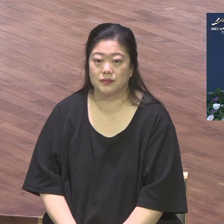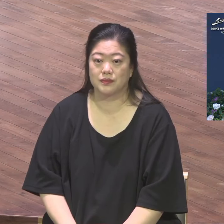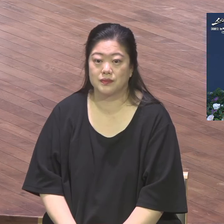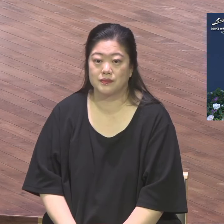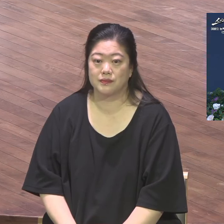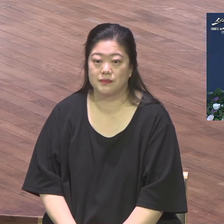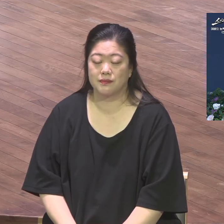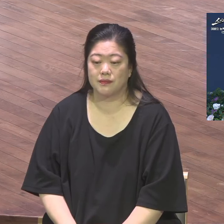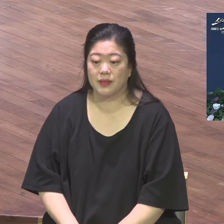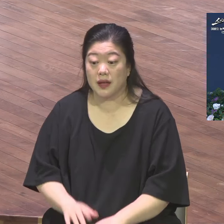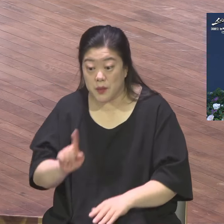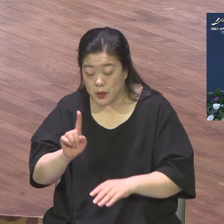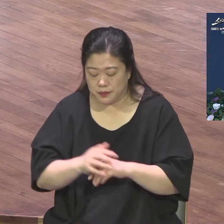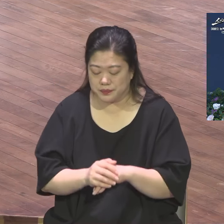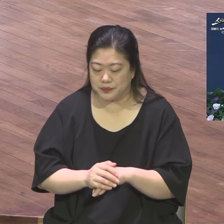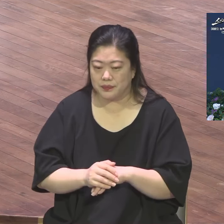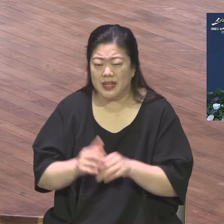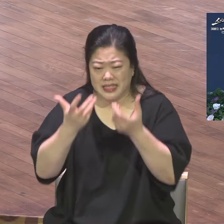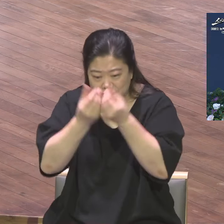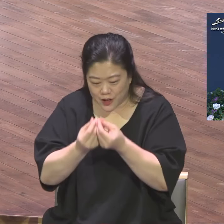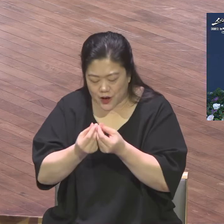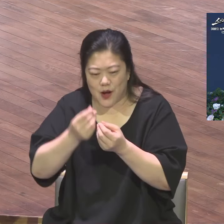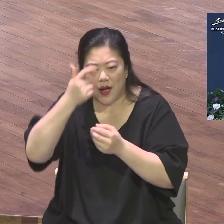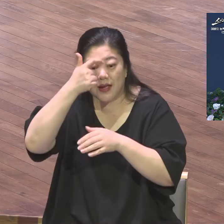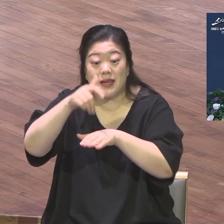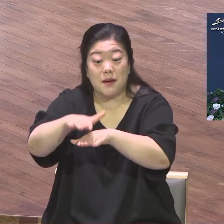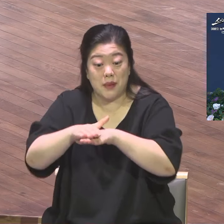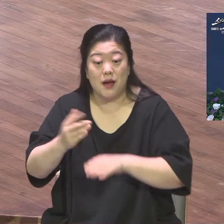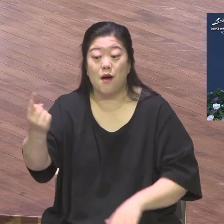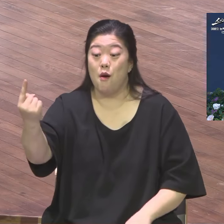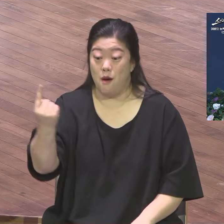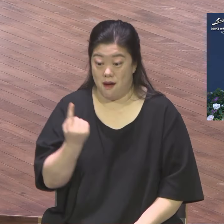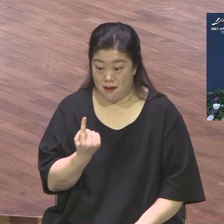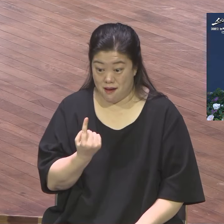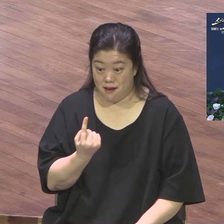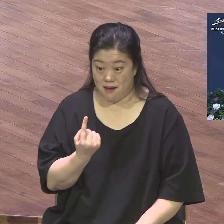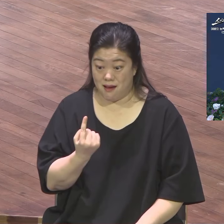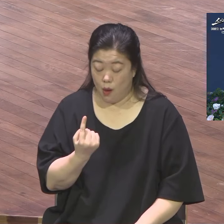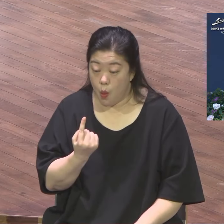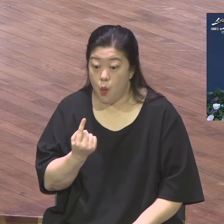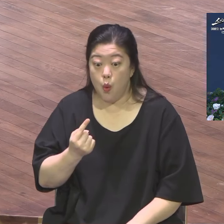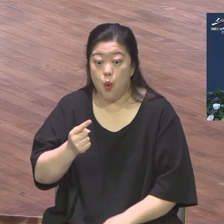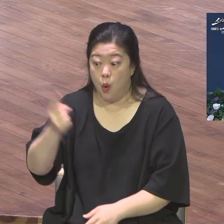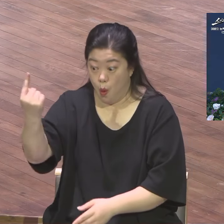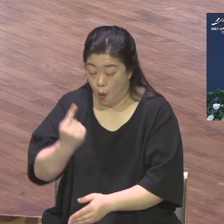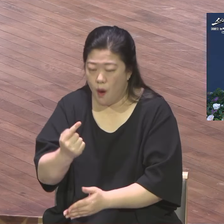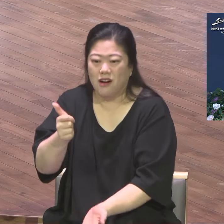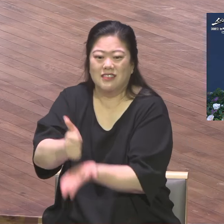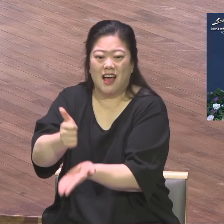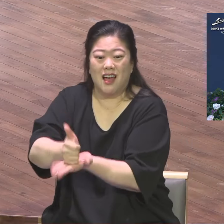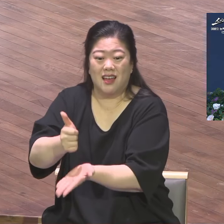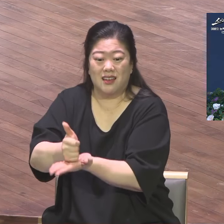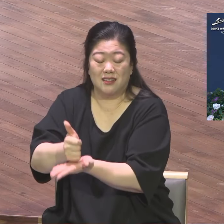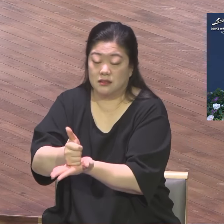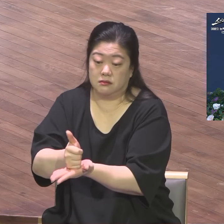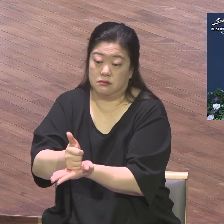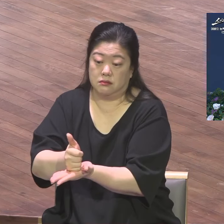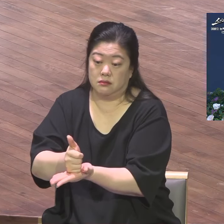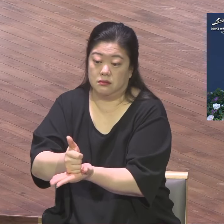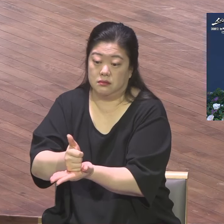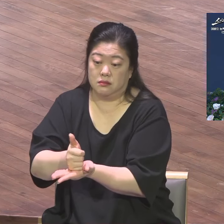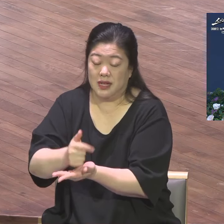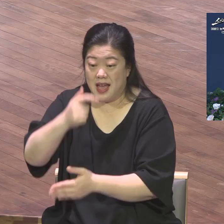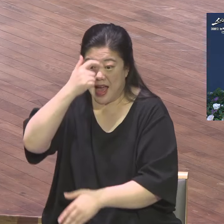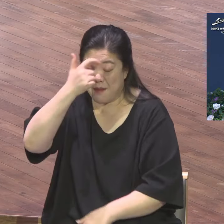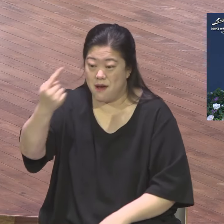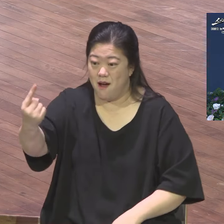예배. 예배는 예배인데 헛된 예배 드리는 사람이 많아. 자, 본문에는 음행한 자들이 제물을